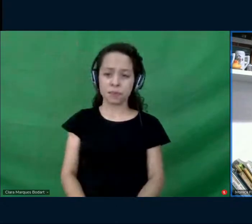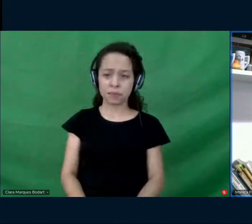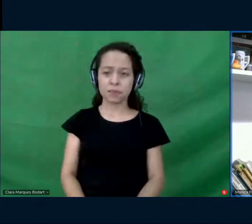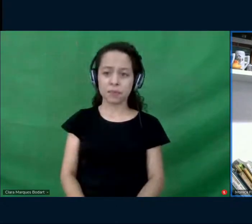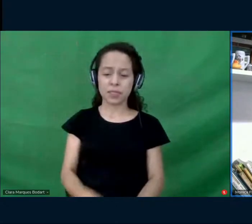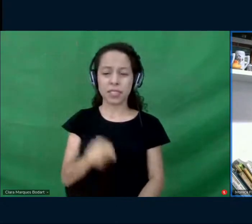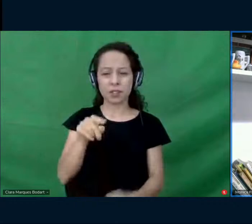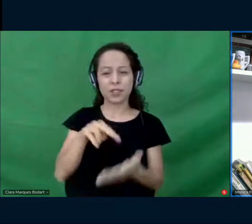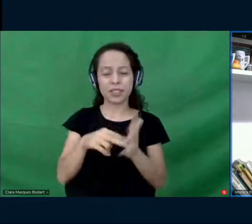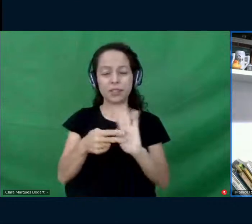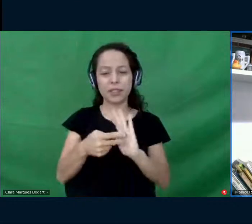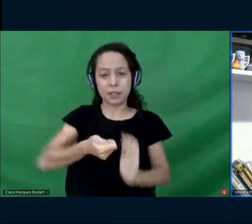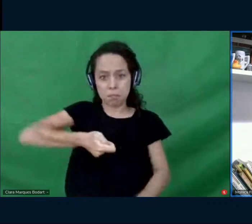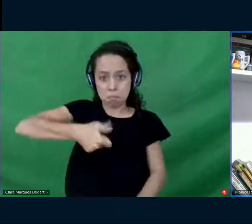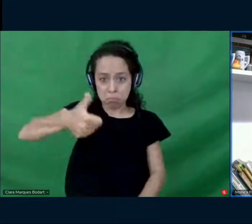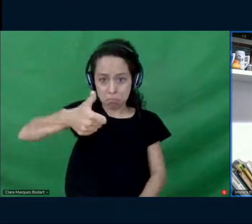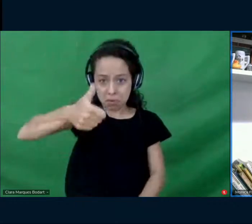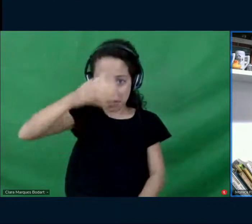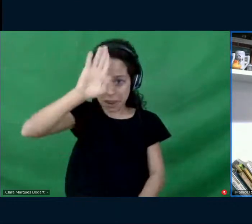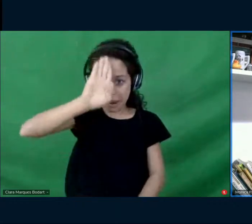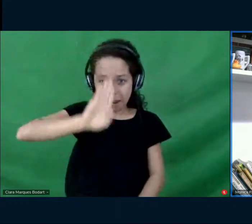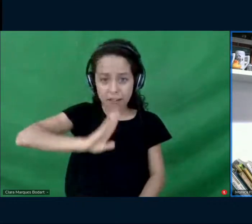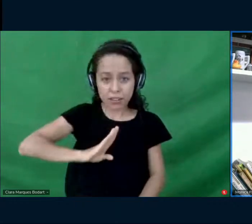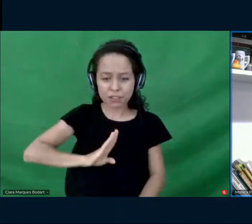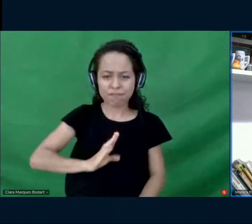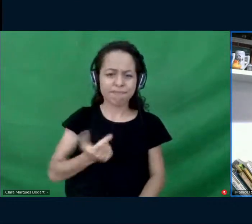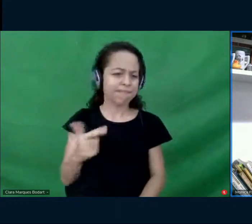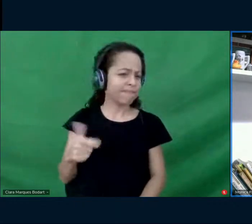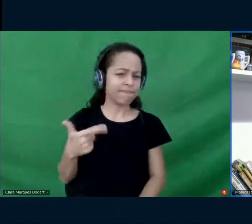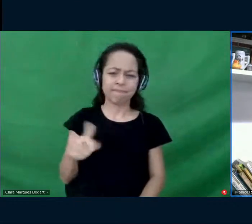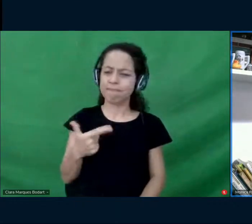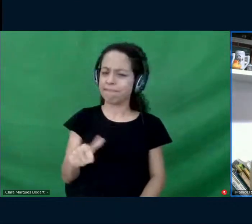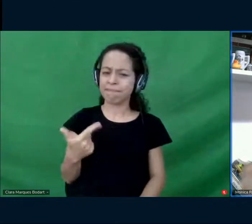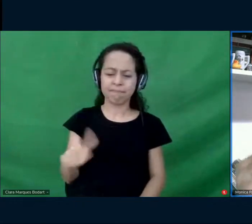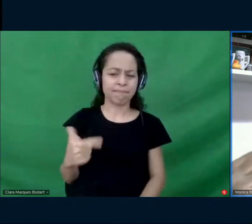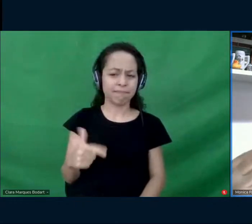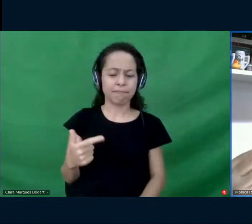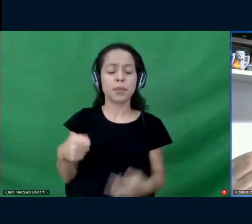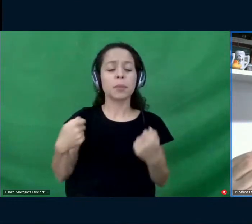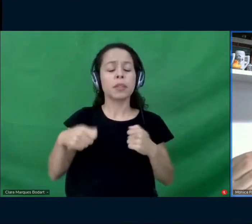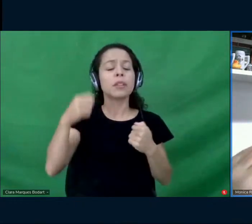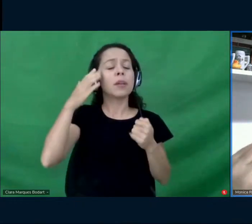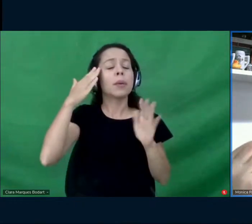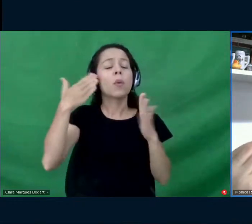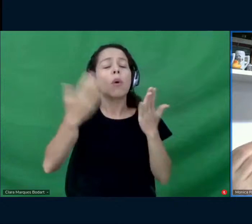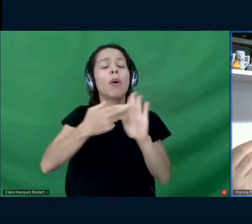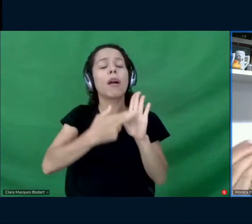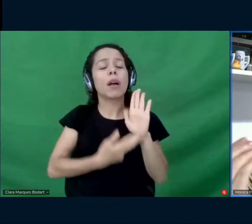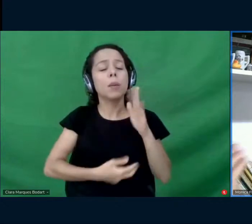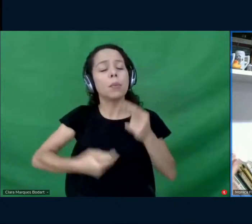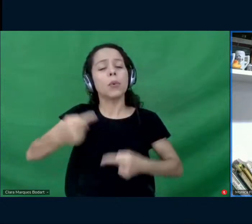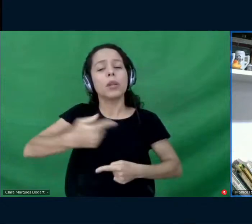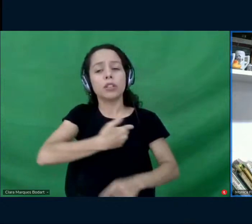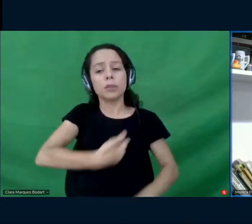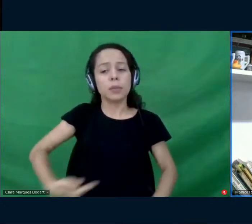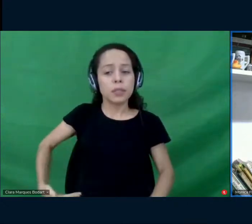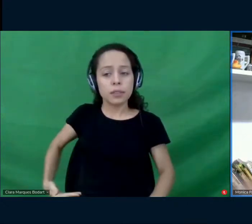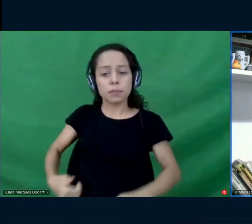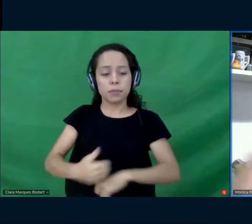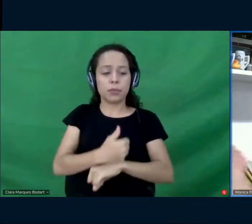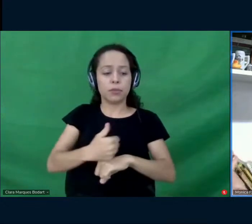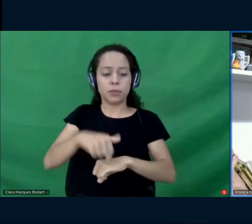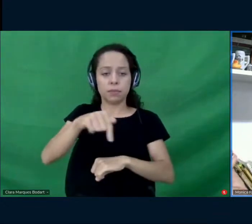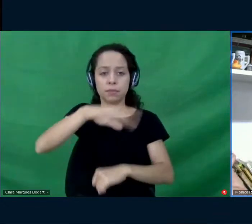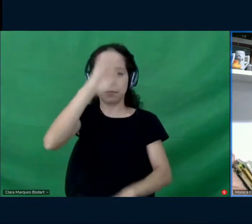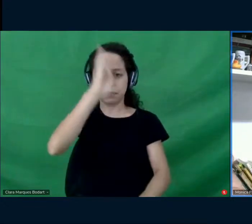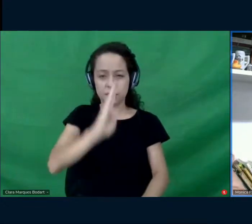almoço grátis. Né? Então, trata-se de definir qual é a política pública de educação profissional deste país, que não